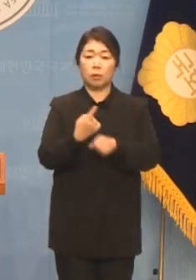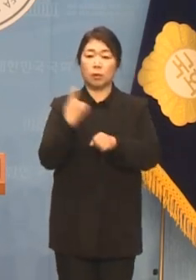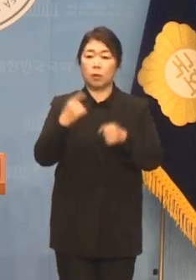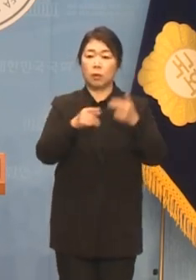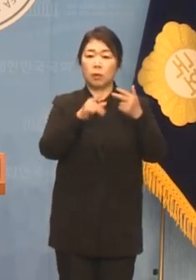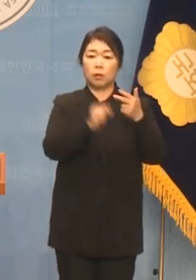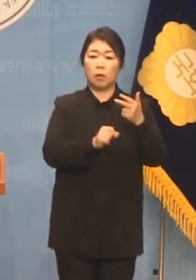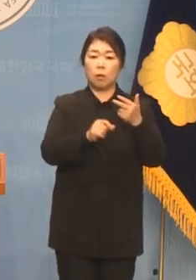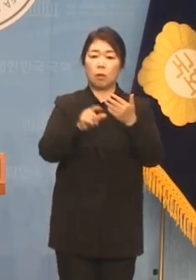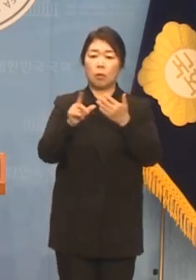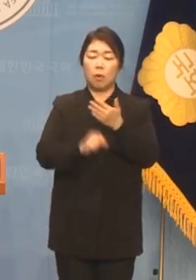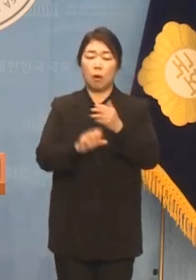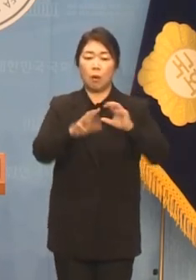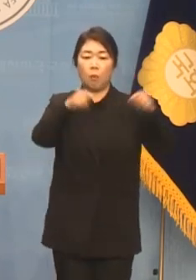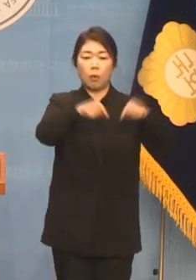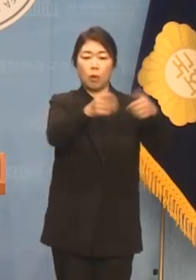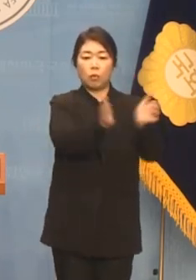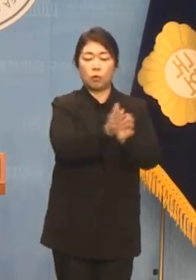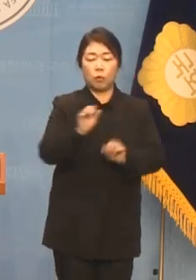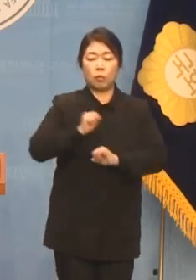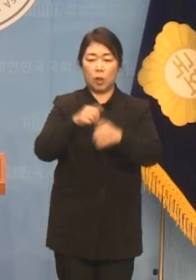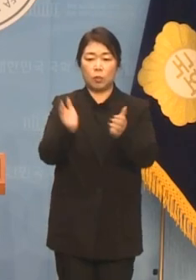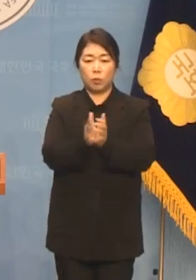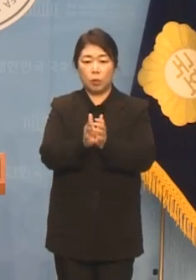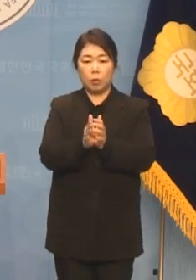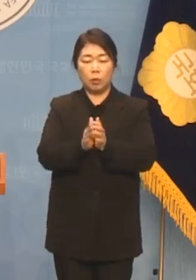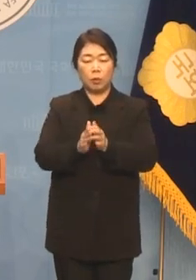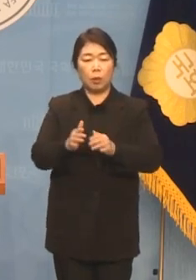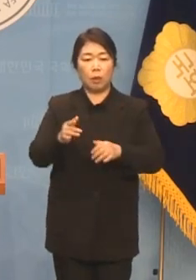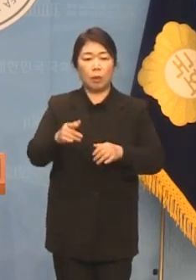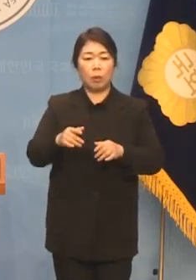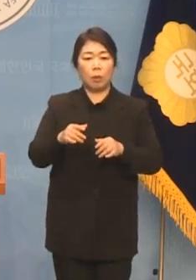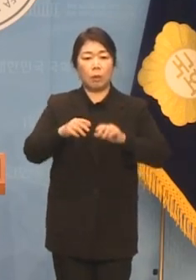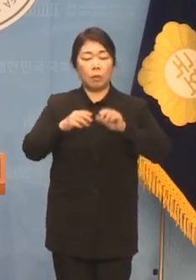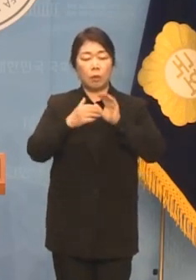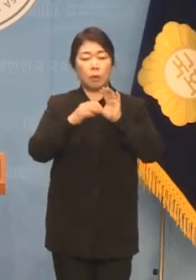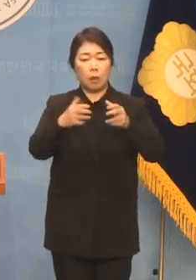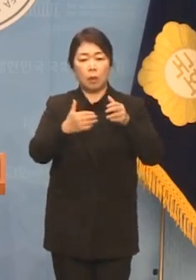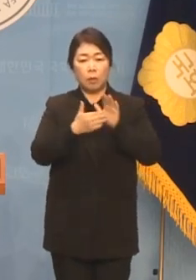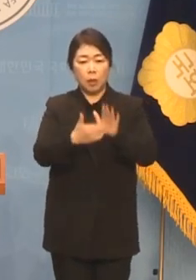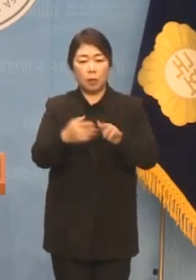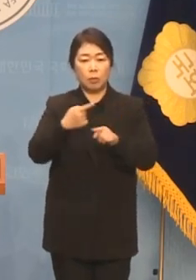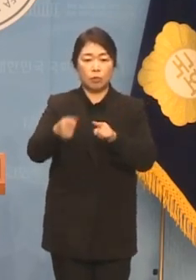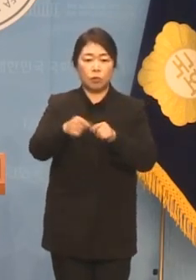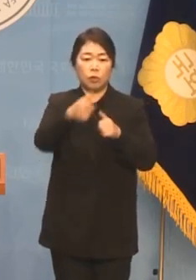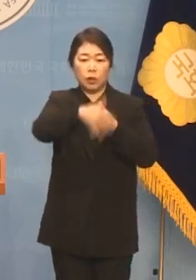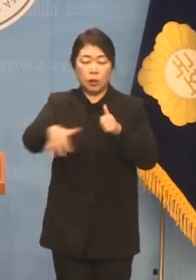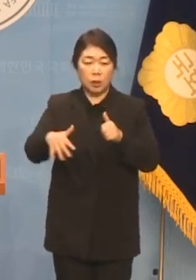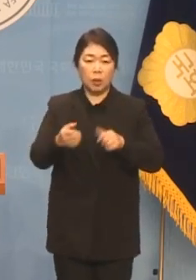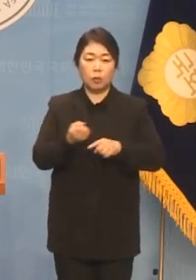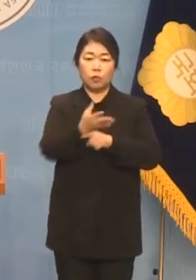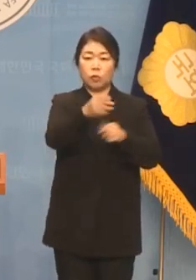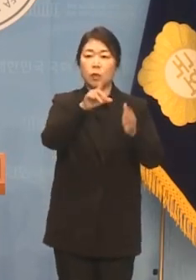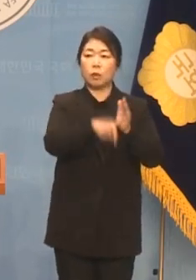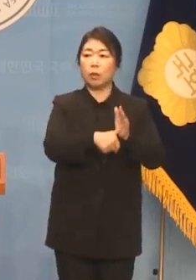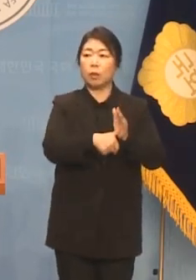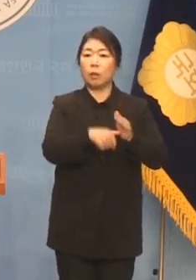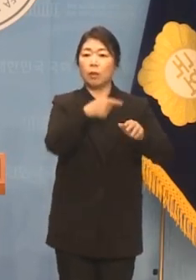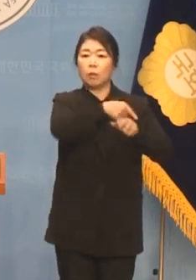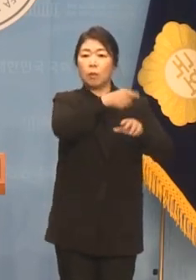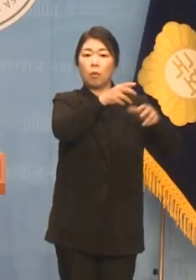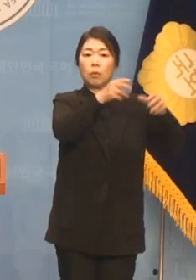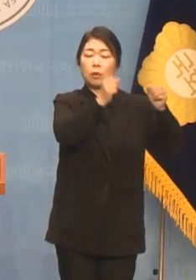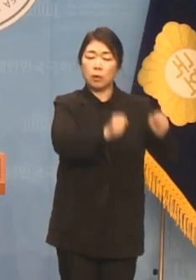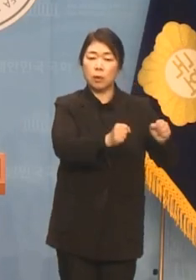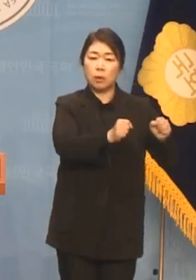외교부와 국방 부 방산수출 관계망 회의 때 재외 공장은 귀국하지 않고